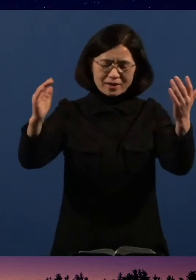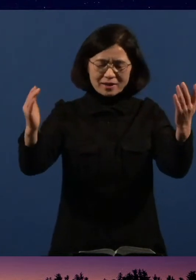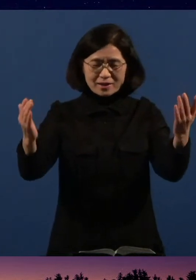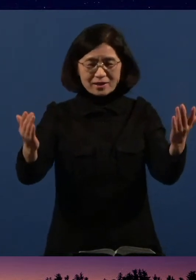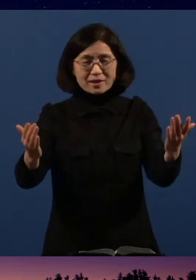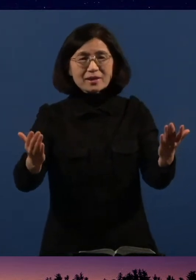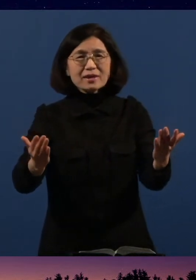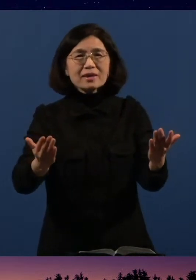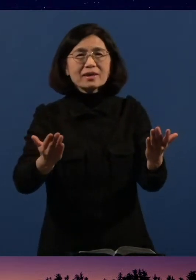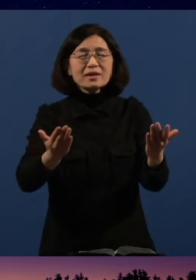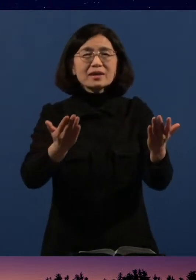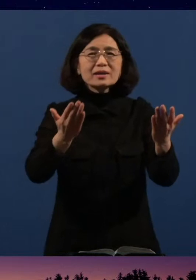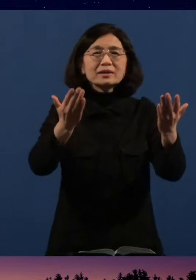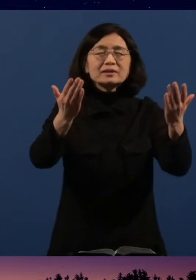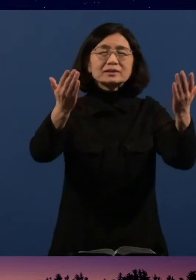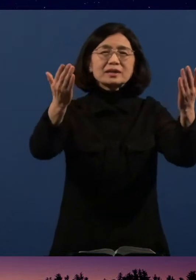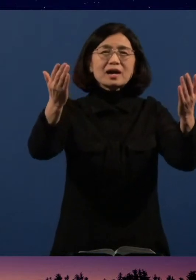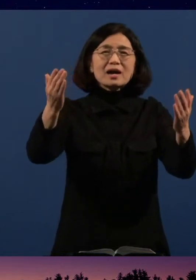찬양해.